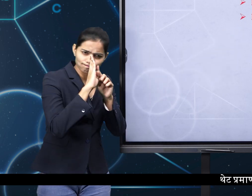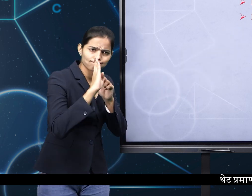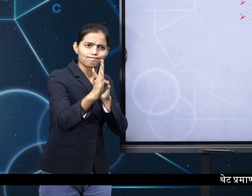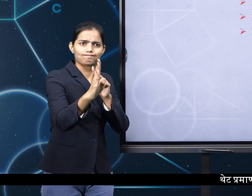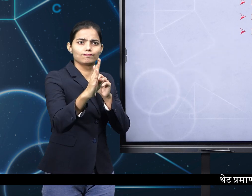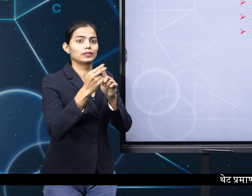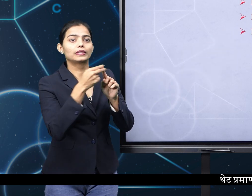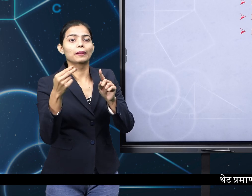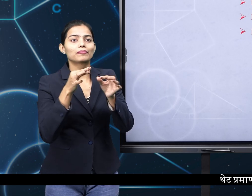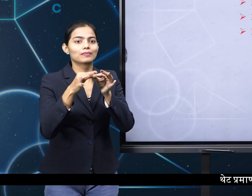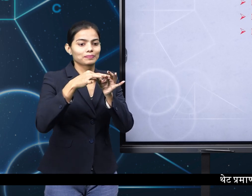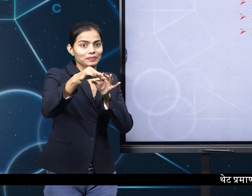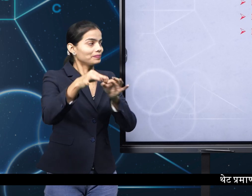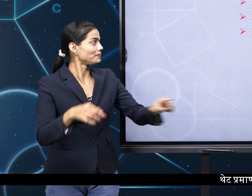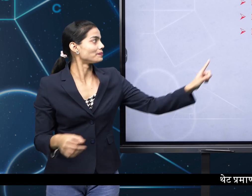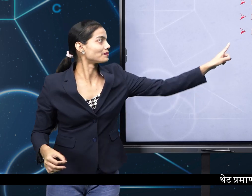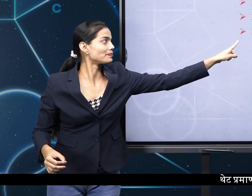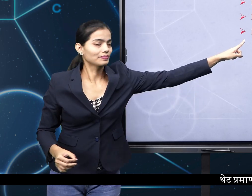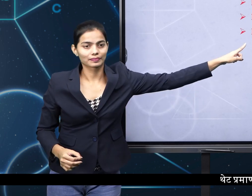थेट प्रमाण,